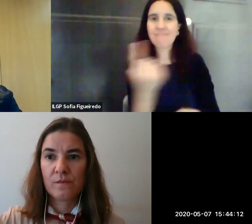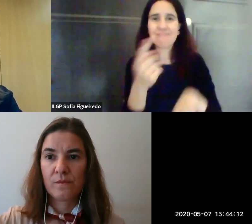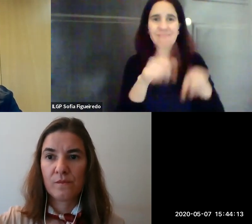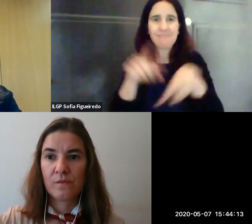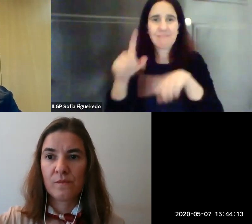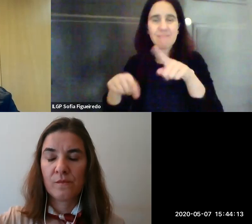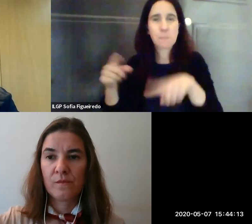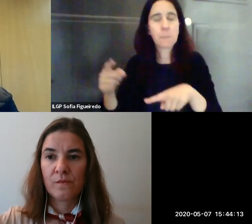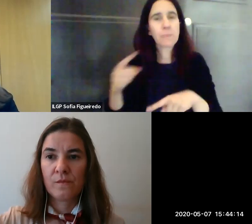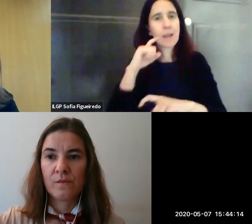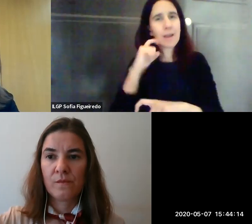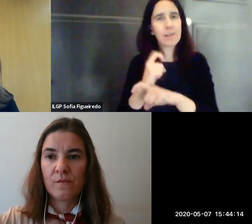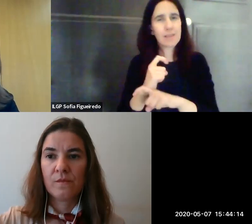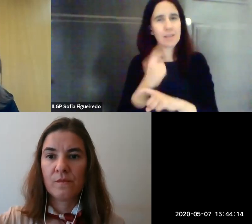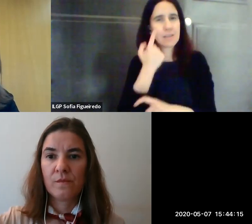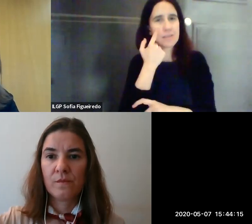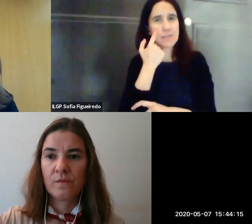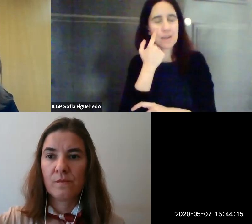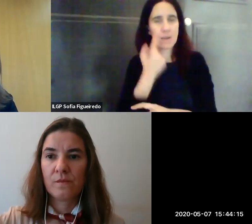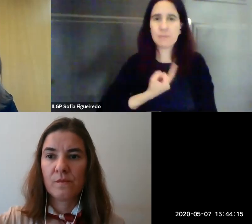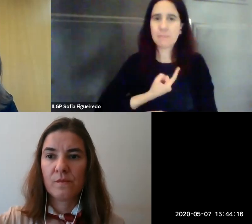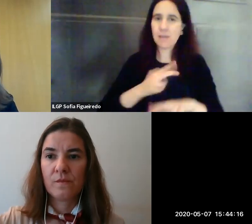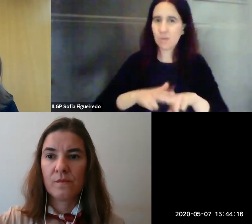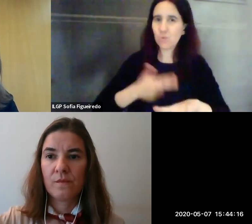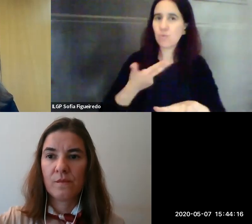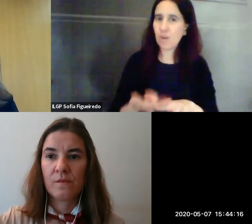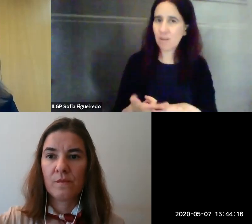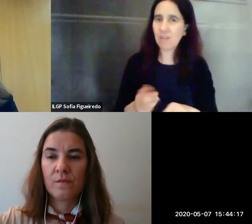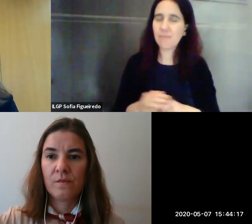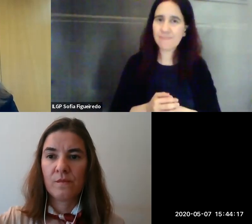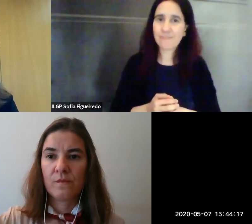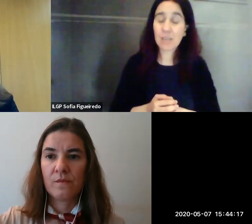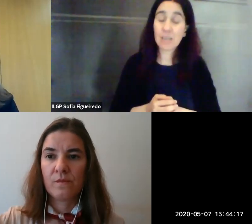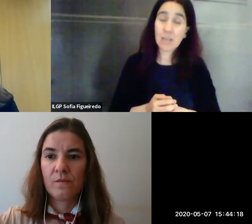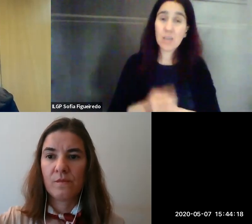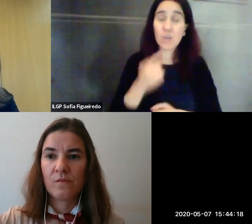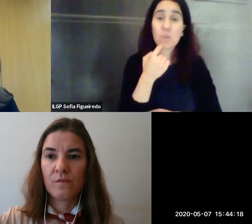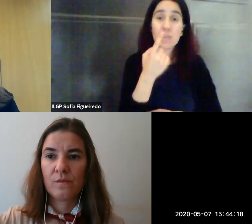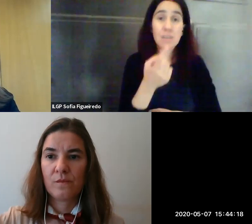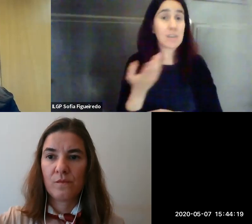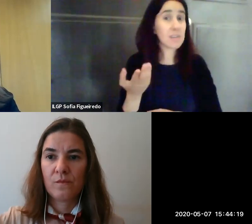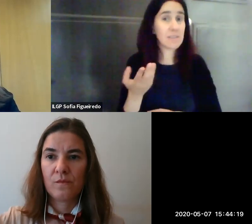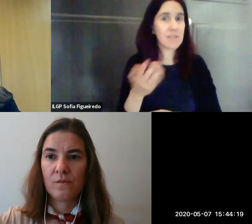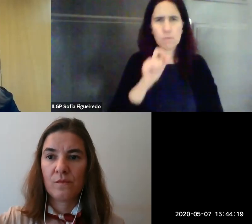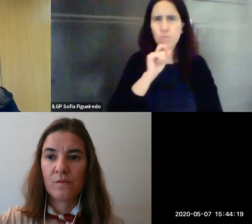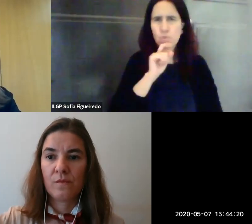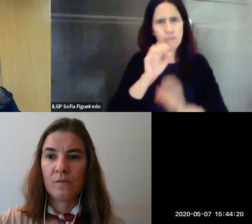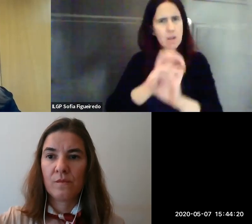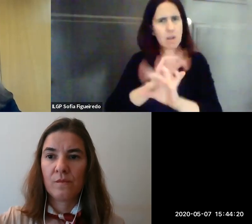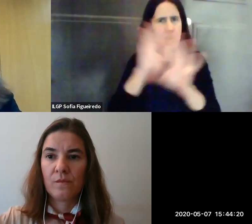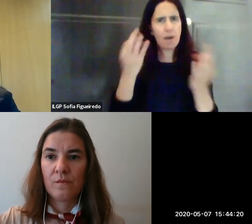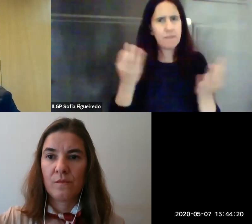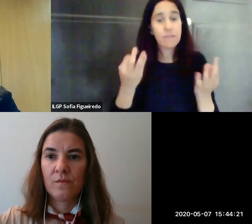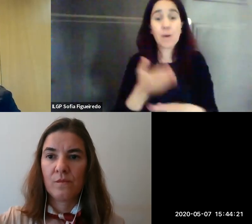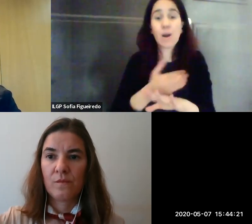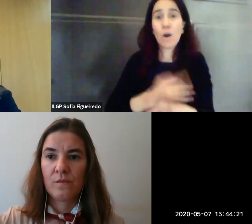a atenção tem que ser redobrada. Eu diria que é possível, claro que é, mas como eu